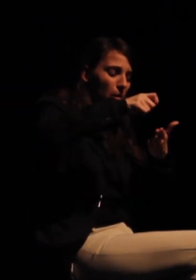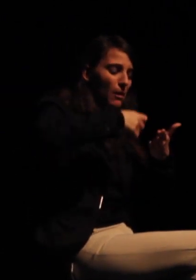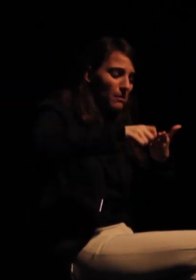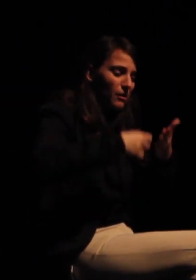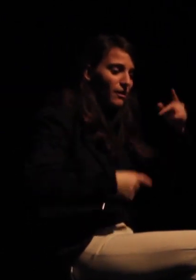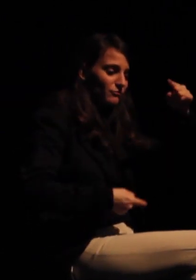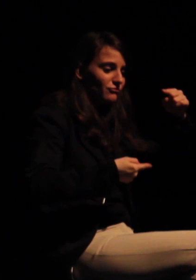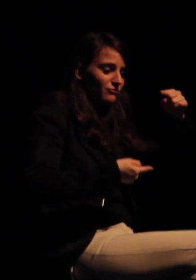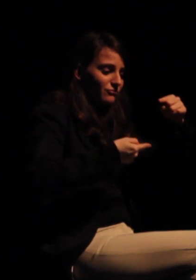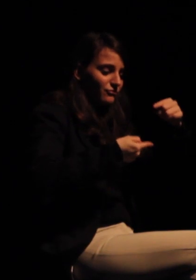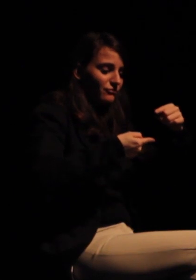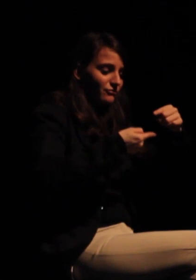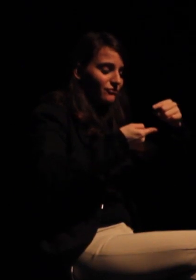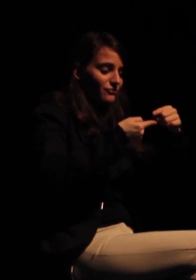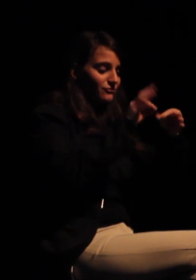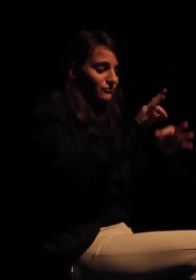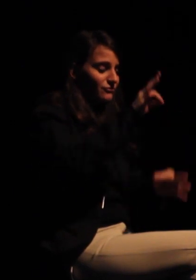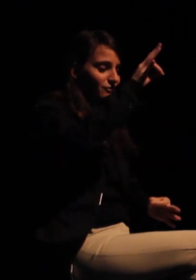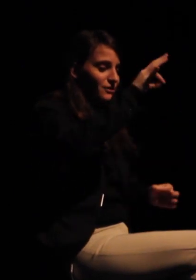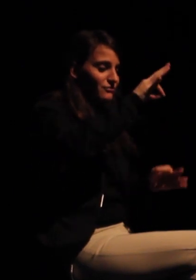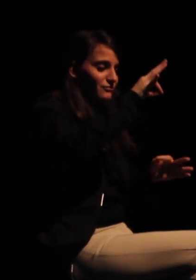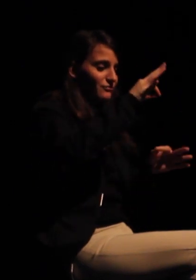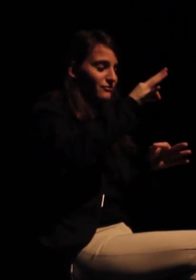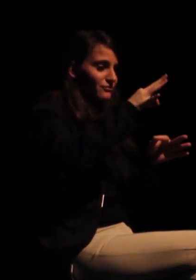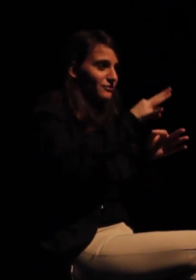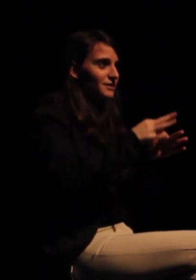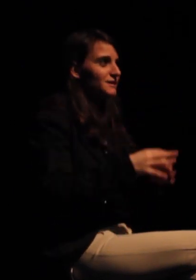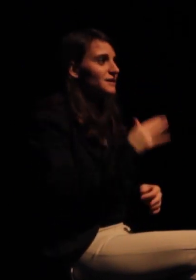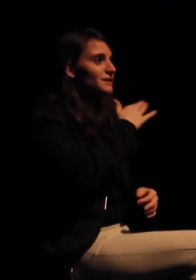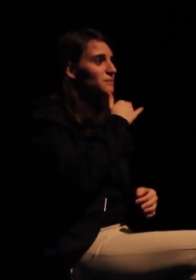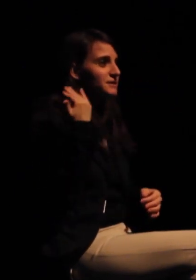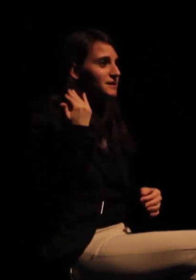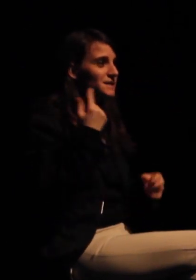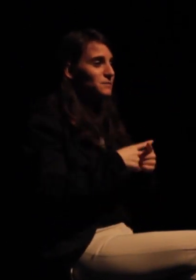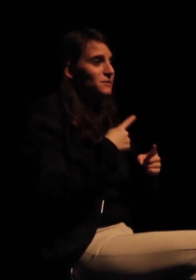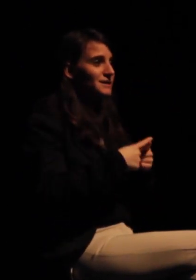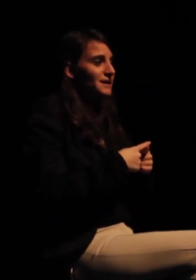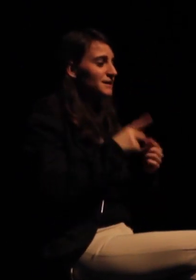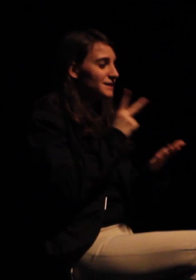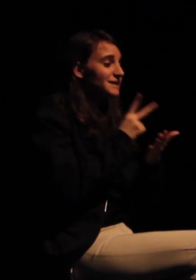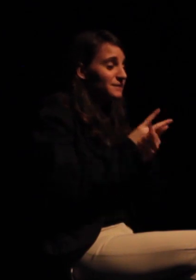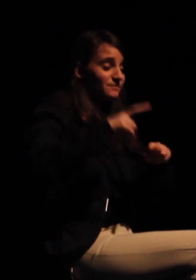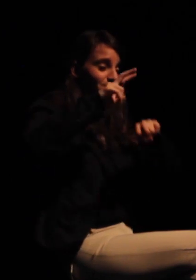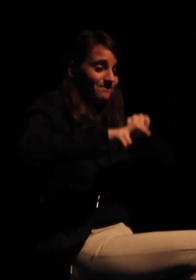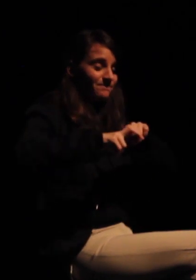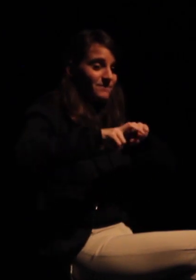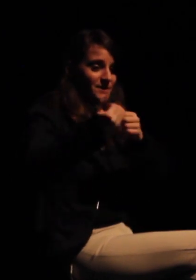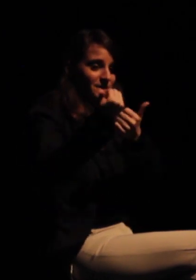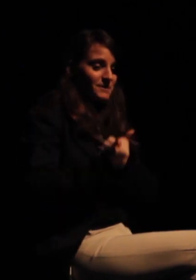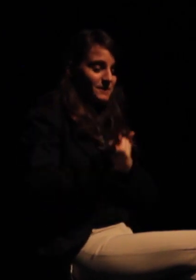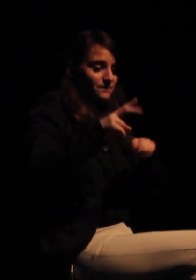que ir reduzindo e tal. Mas então a imortalidade é sempre os que ocuparam as cadeiras vão